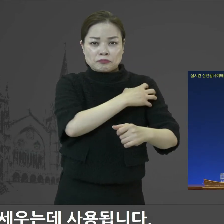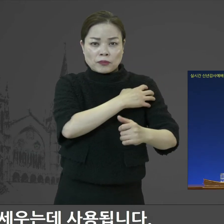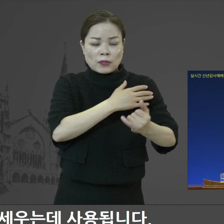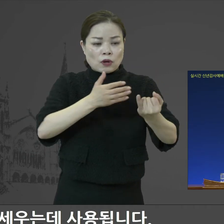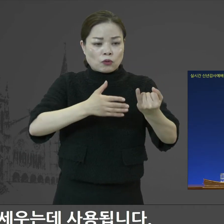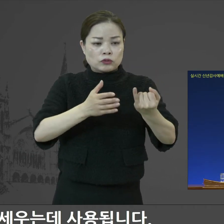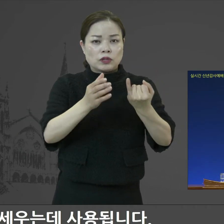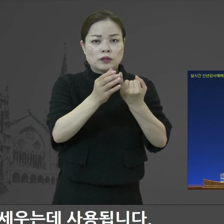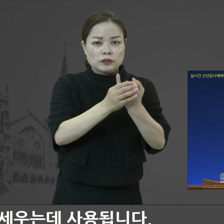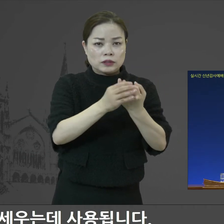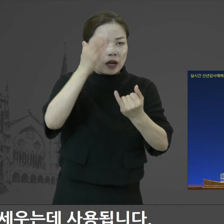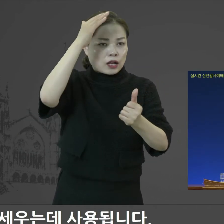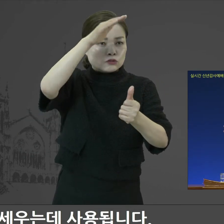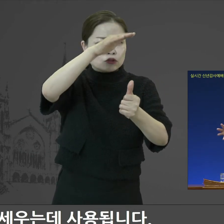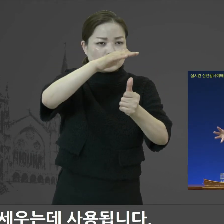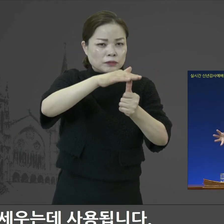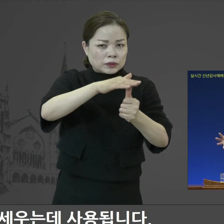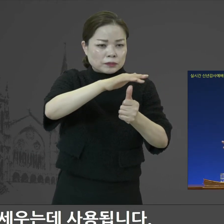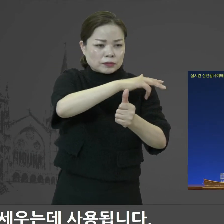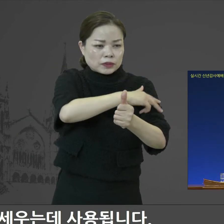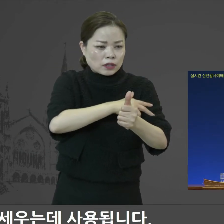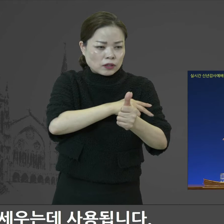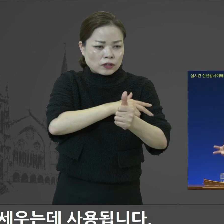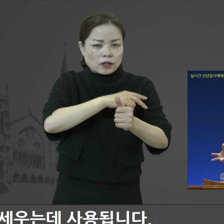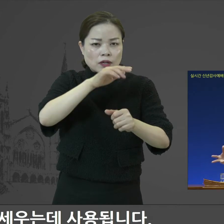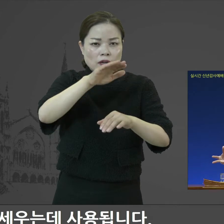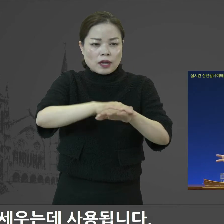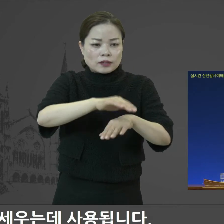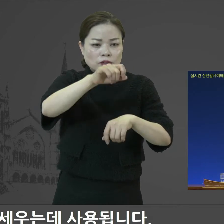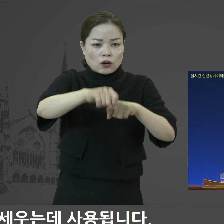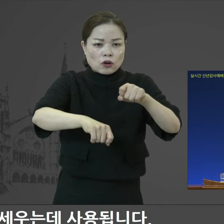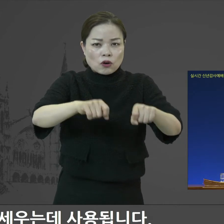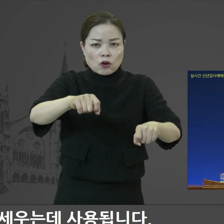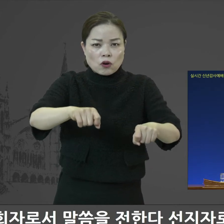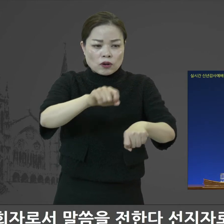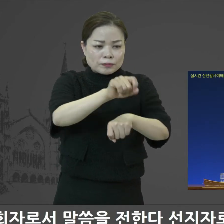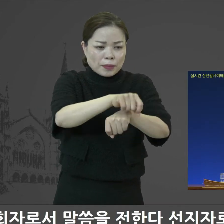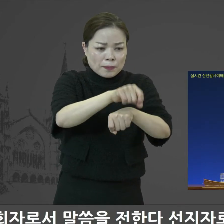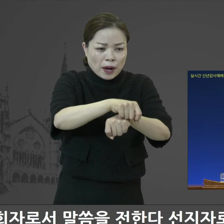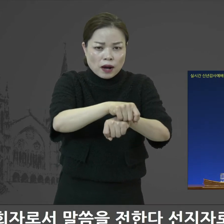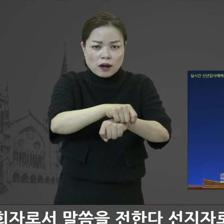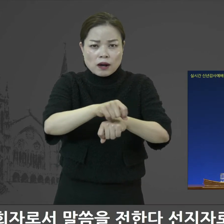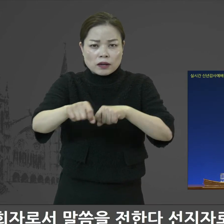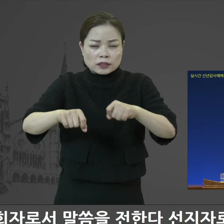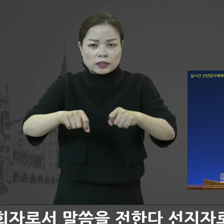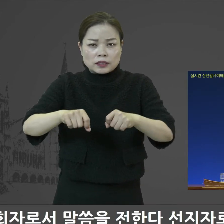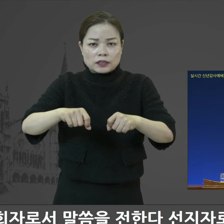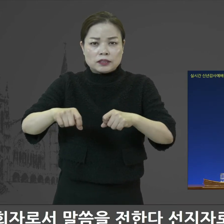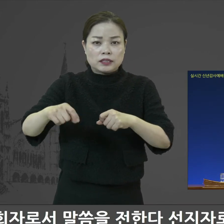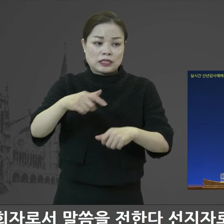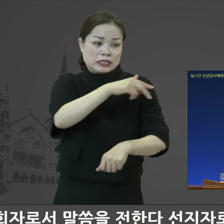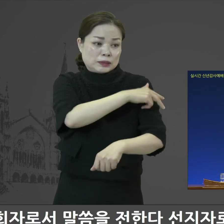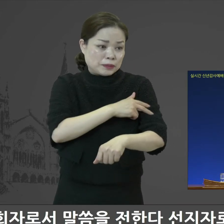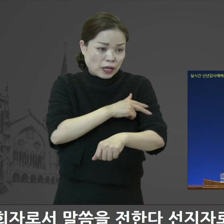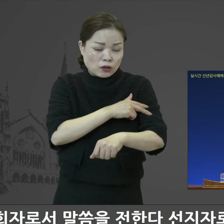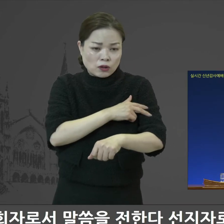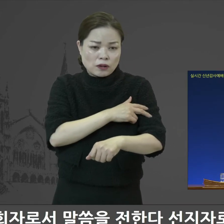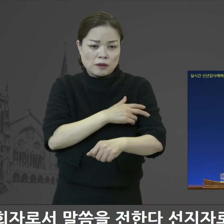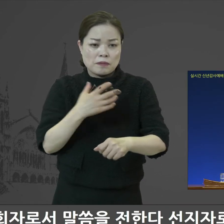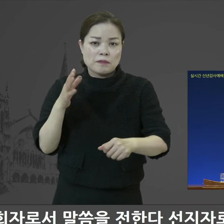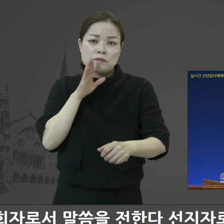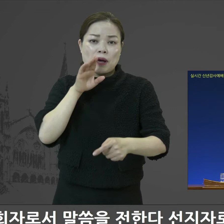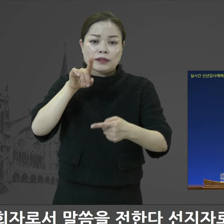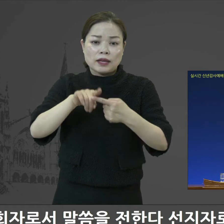있다, 안수집사로서 교회의 여러 가지 행정적인 일을 섬기고 있다, 서울의 집사로 교회의 여러 가지 마땅한 일들을